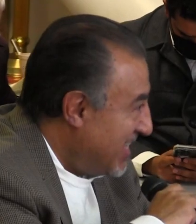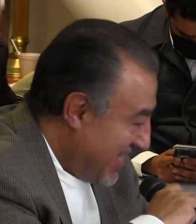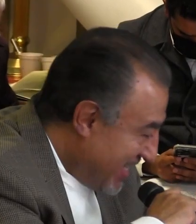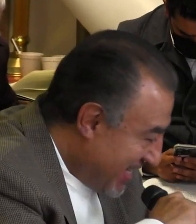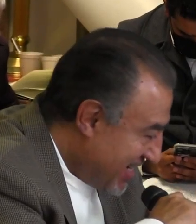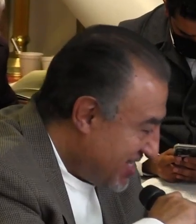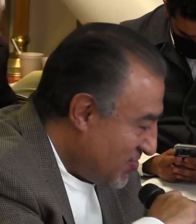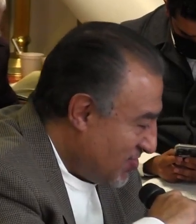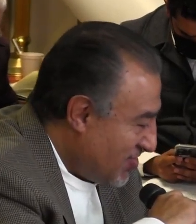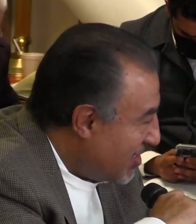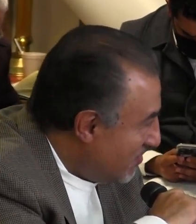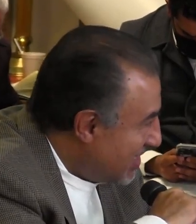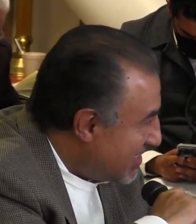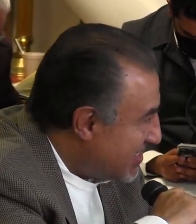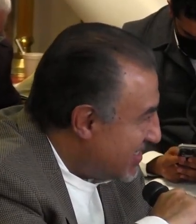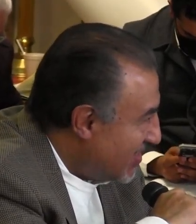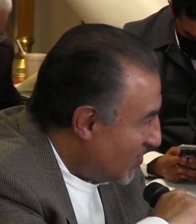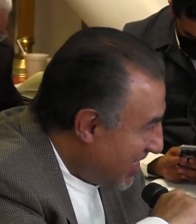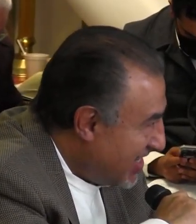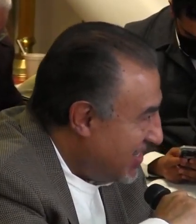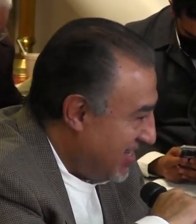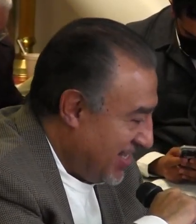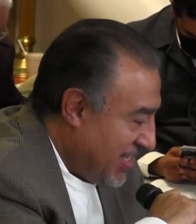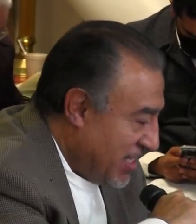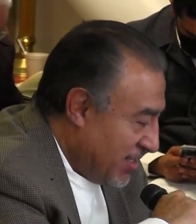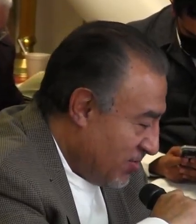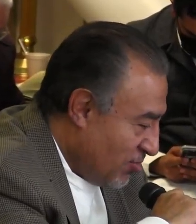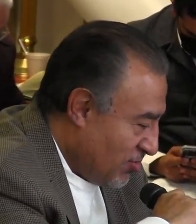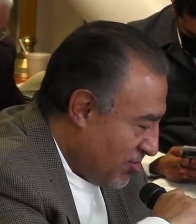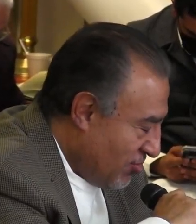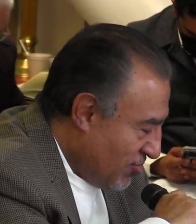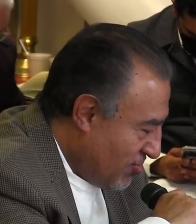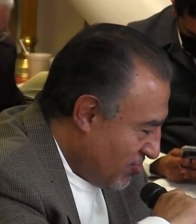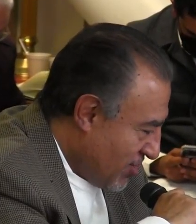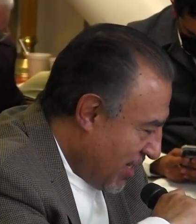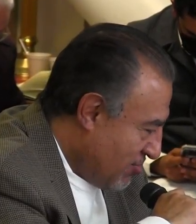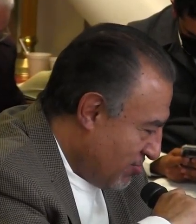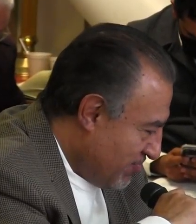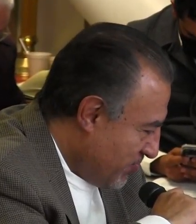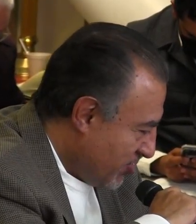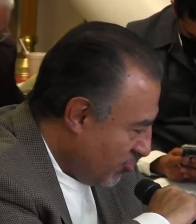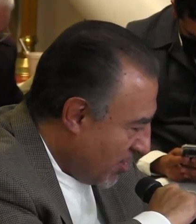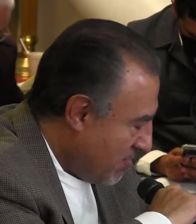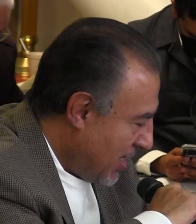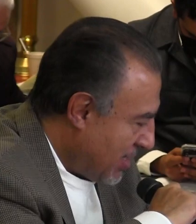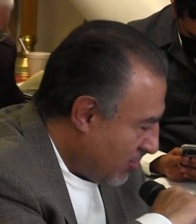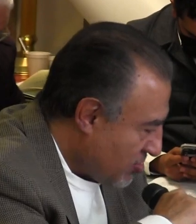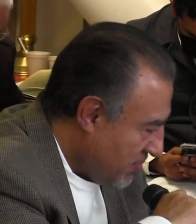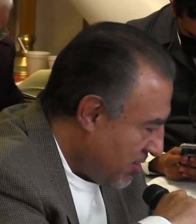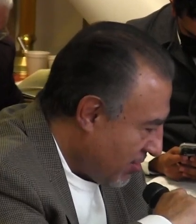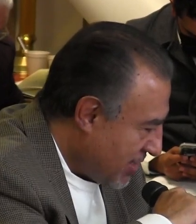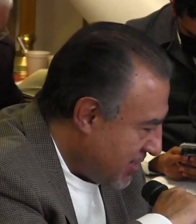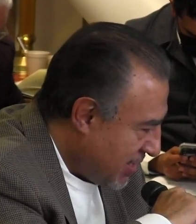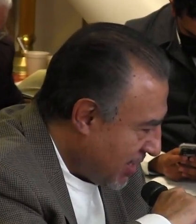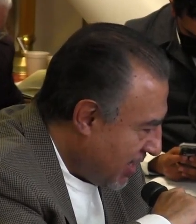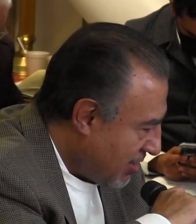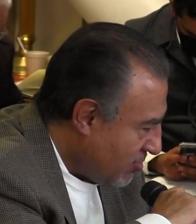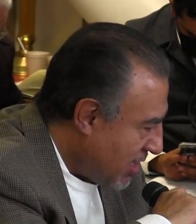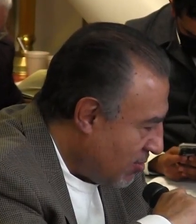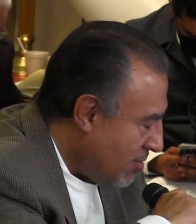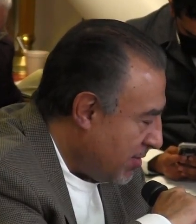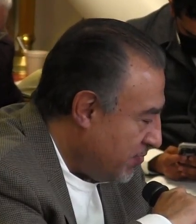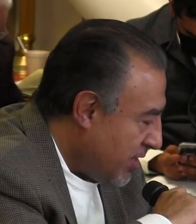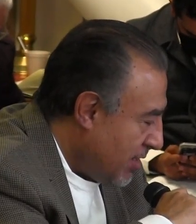tardes, Ernesto Jiménez Olín. Yo quiero sumarme al reconocimiento que hace